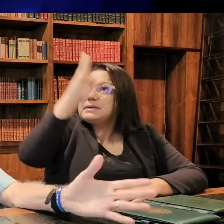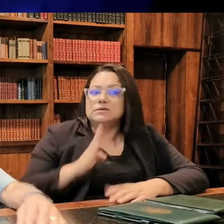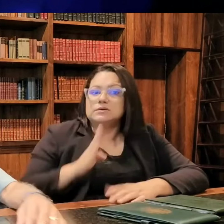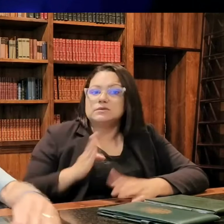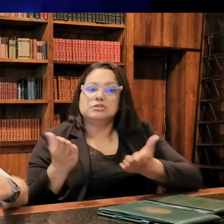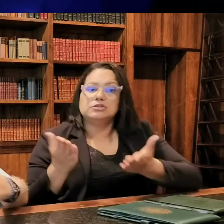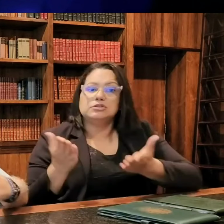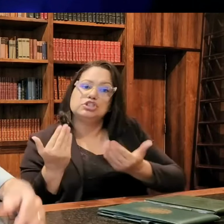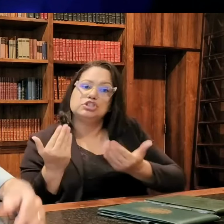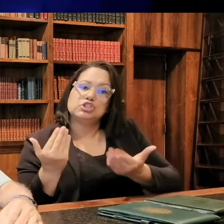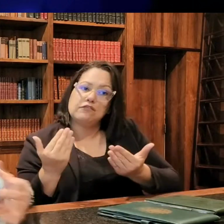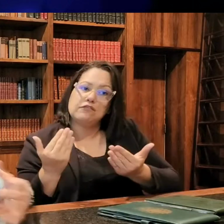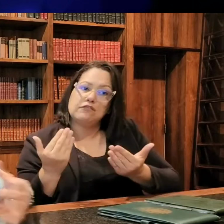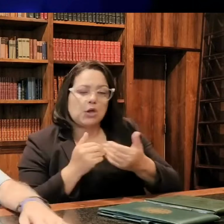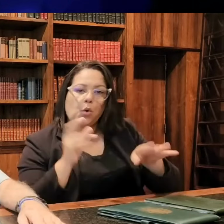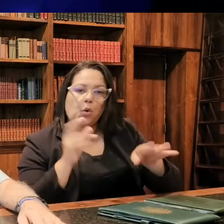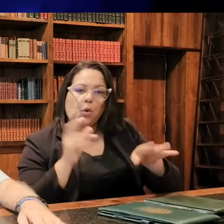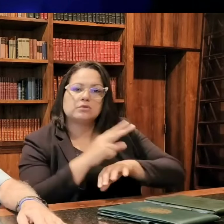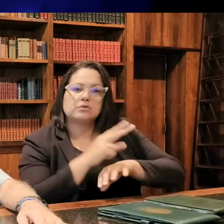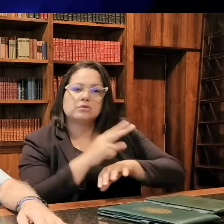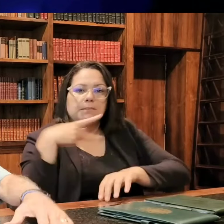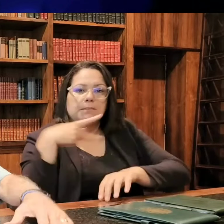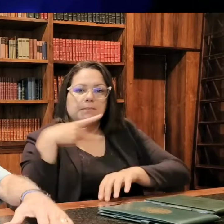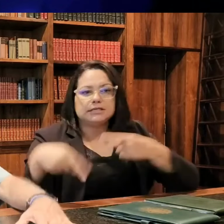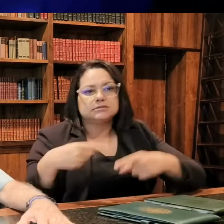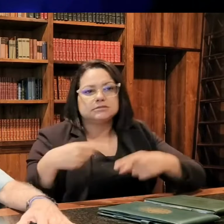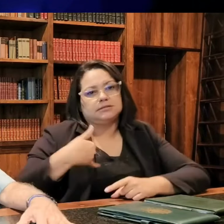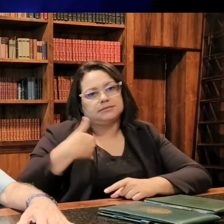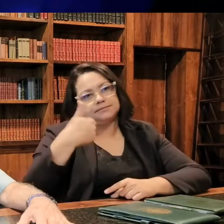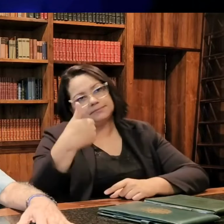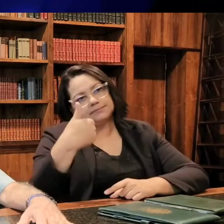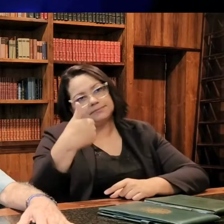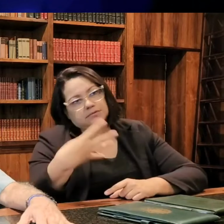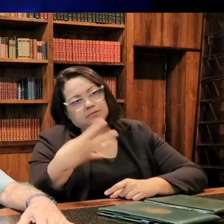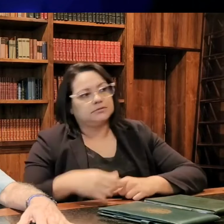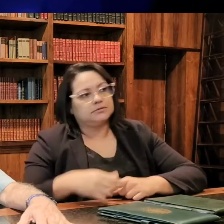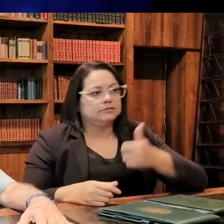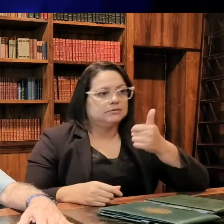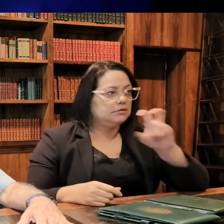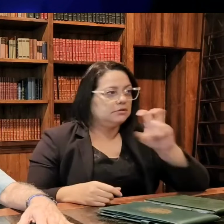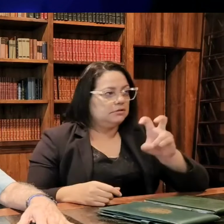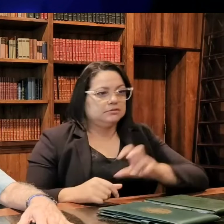Jovens que nem entraram na política, mas são líderes de 14, 15 anos de idade.